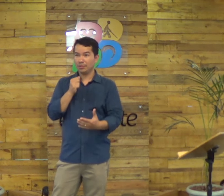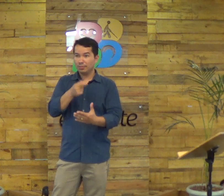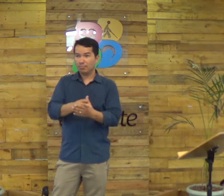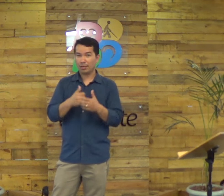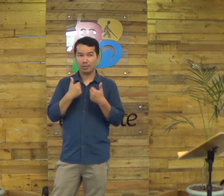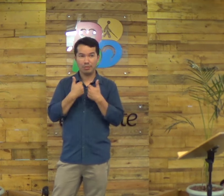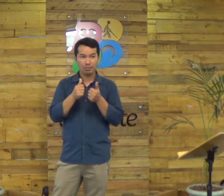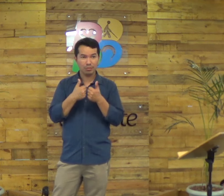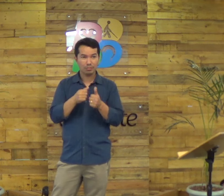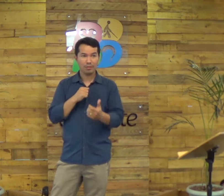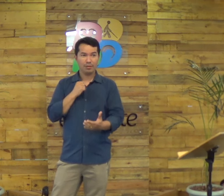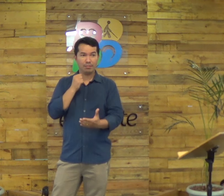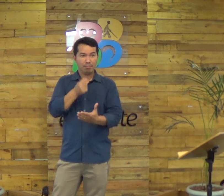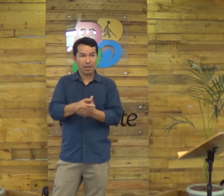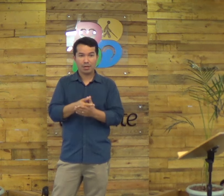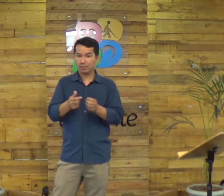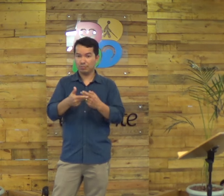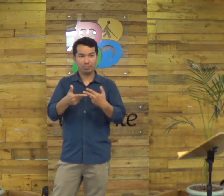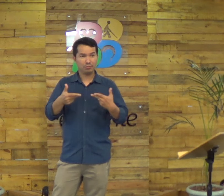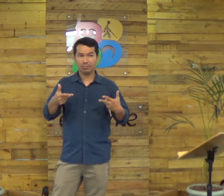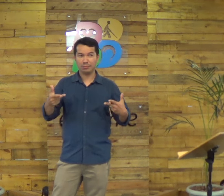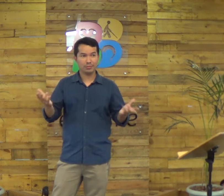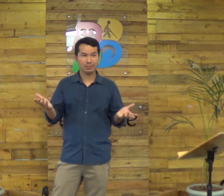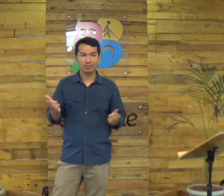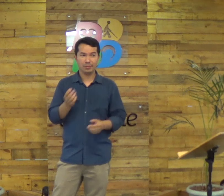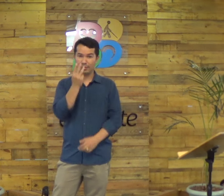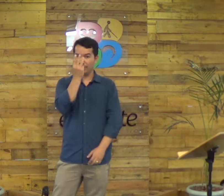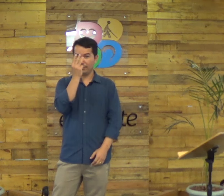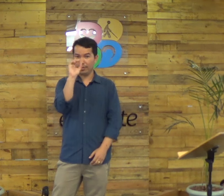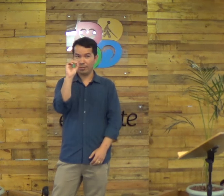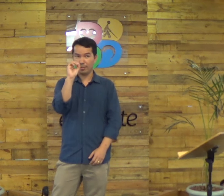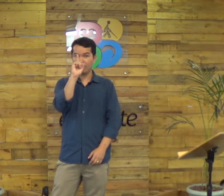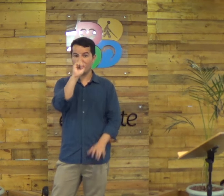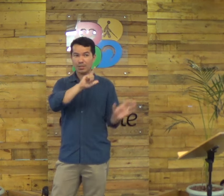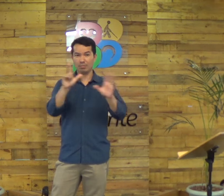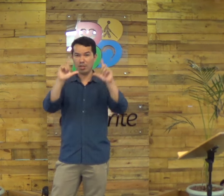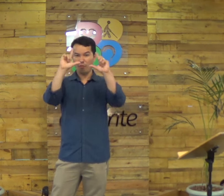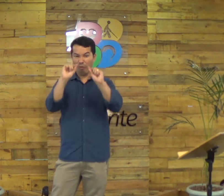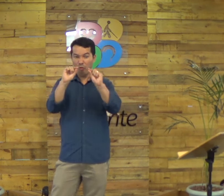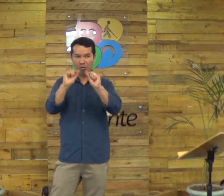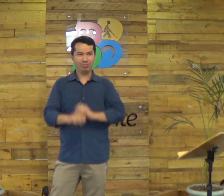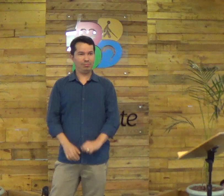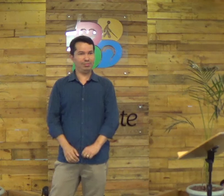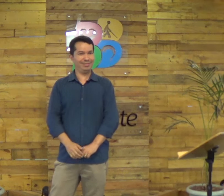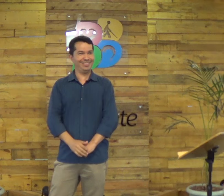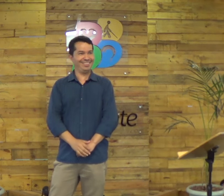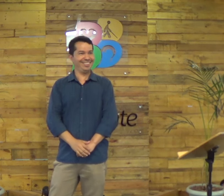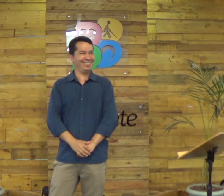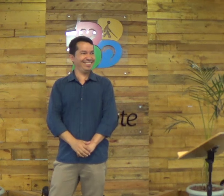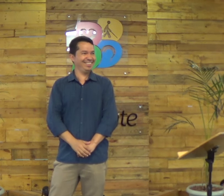pagava comida, pagava produção, e eu compro as coisas, compro trezentos reais, e você não pega tudo,